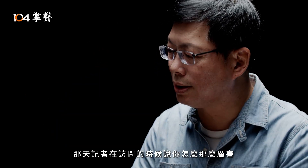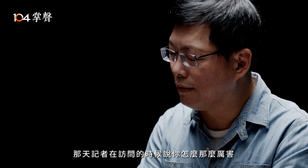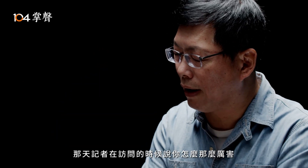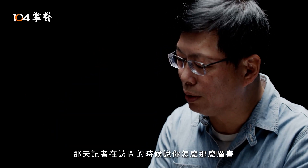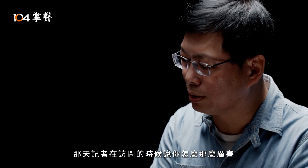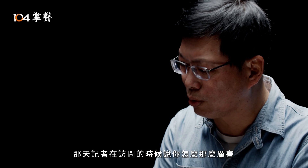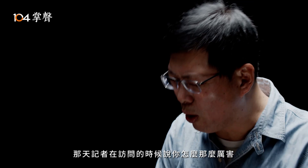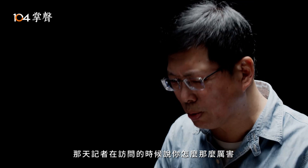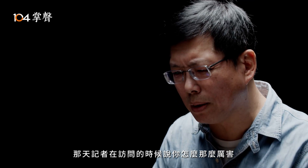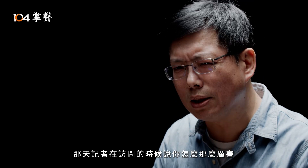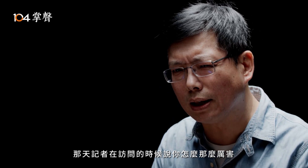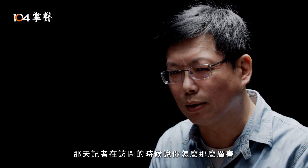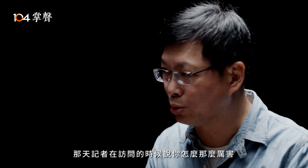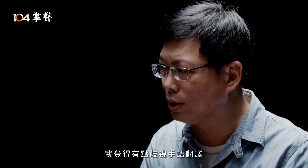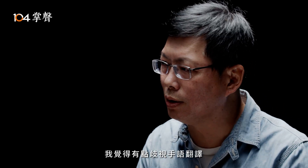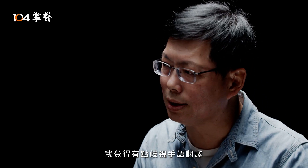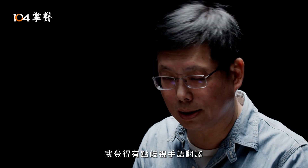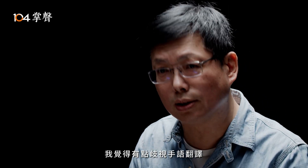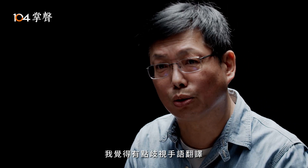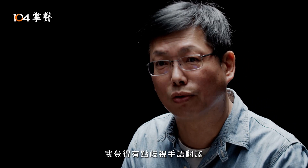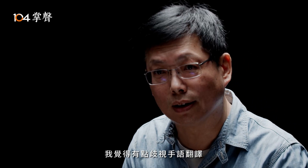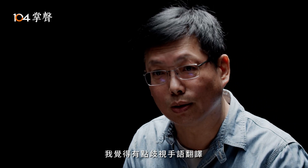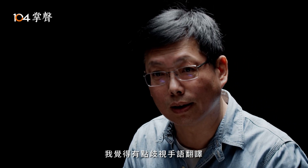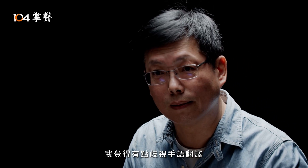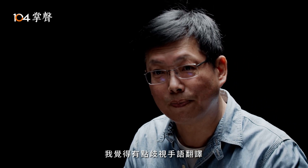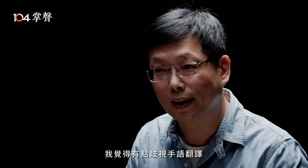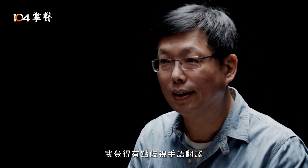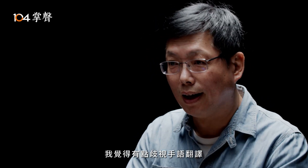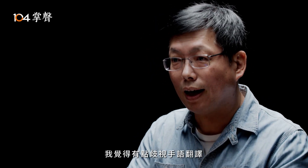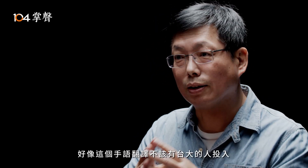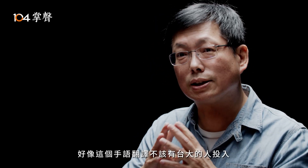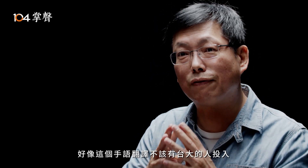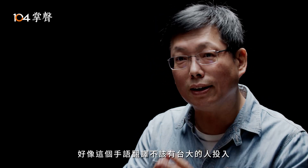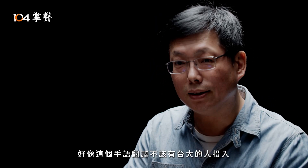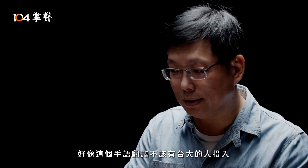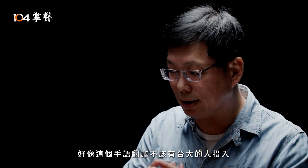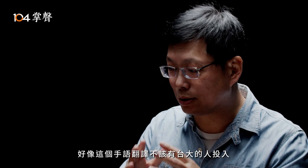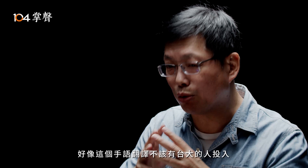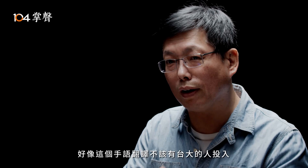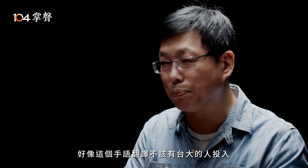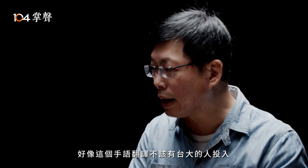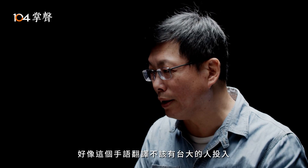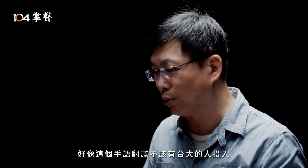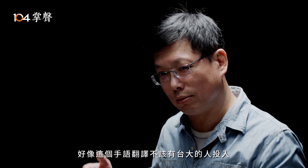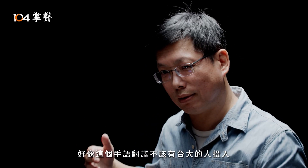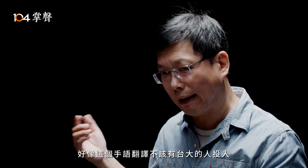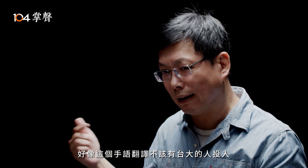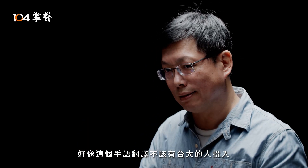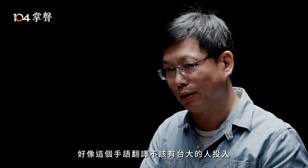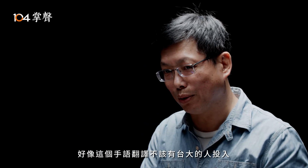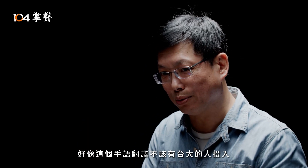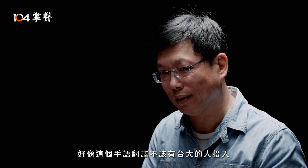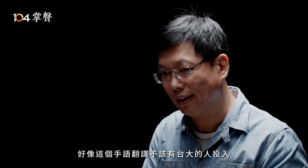记者在访问的时候说：“哦，怎么那么厉害？”我觉得有点歧视手语翻译，好像这个翻译，这个手语翻译不该有台